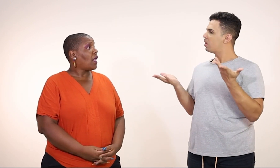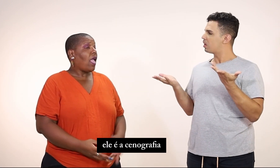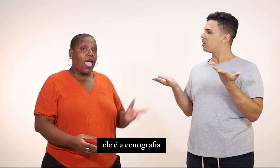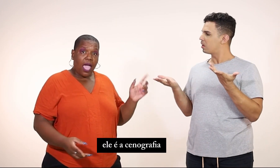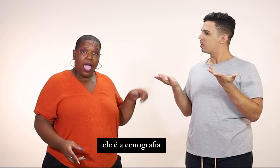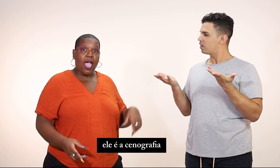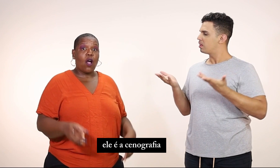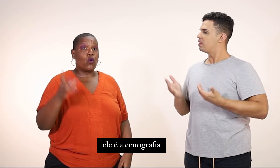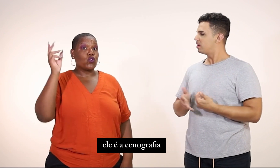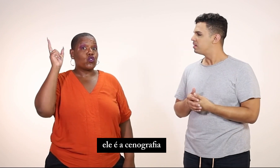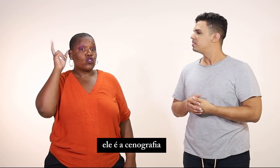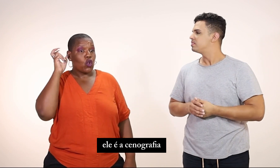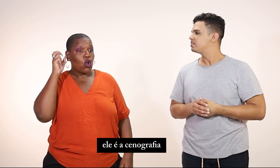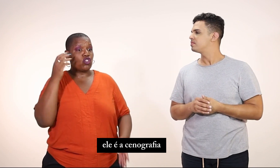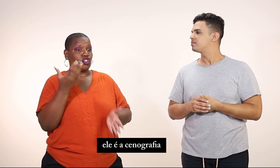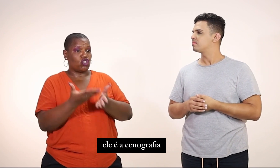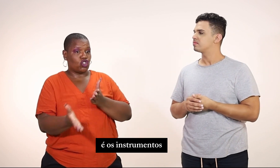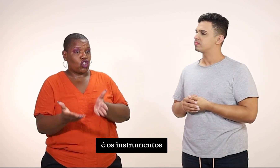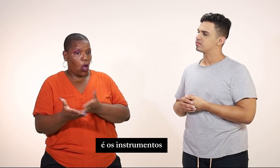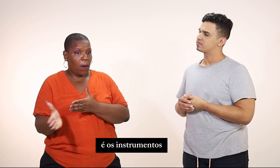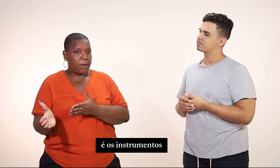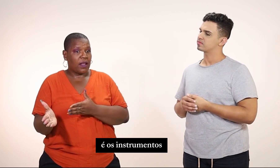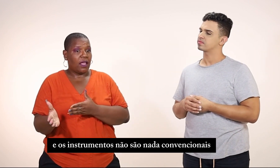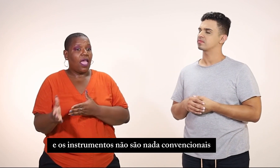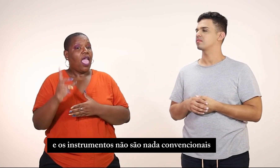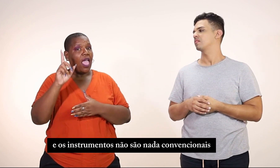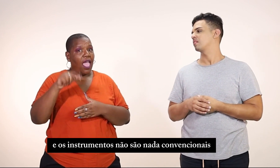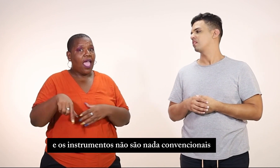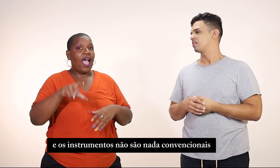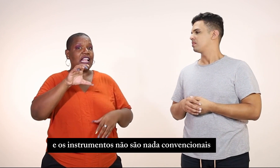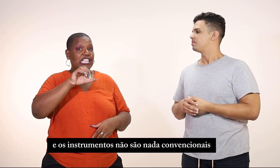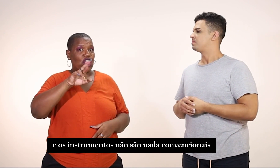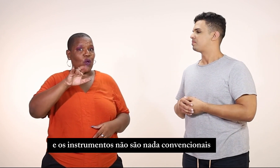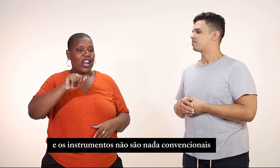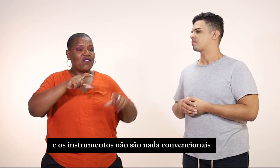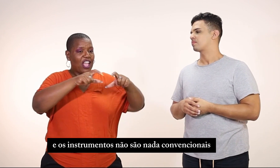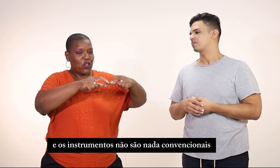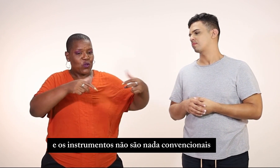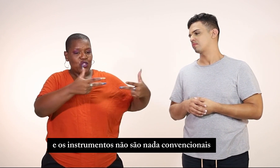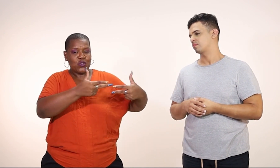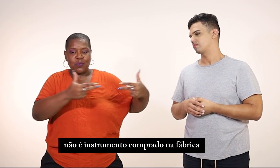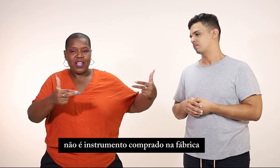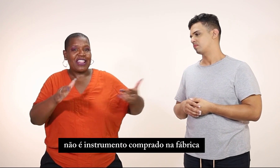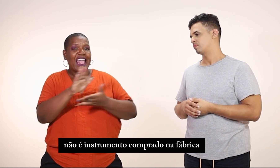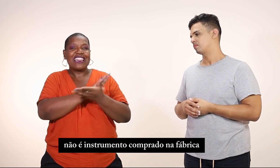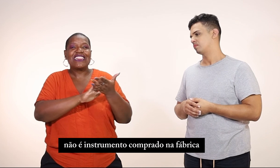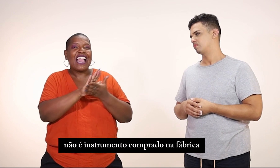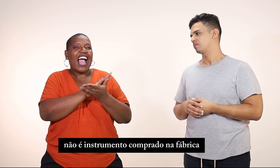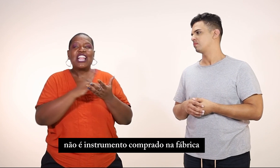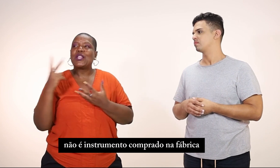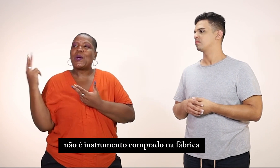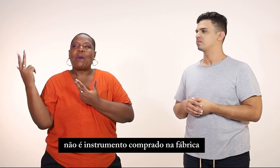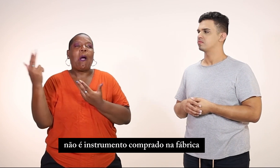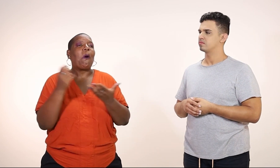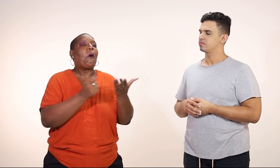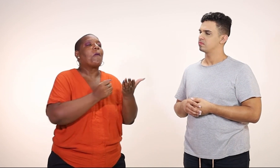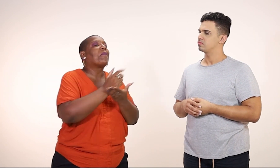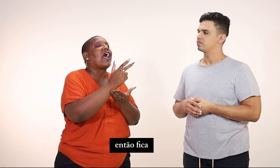ele é... A cenografia é os instrumentos, e os instrumentos não são nada convencionais, não é instrumento comprado na fábrica.